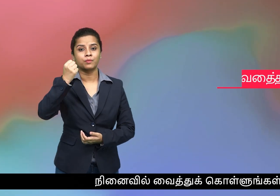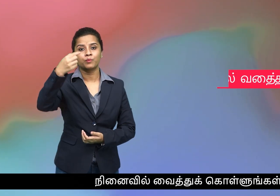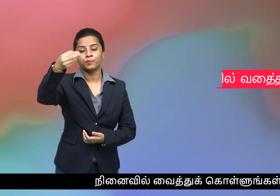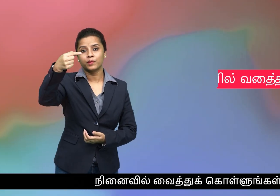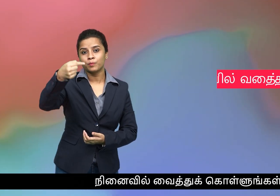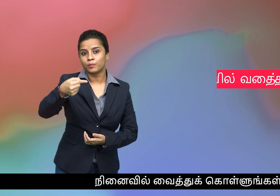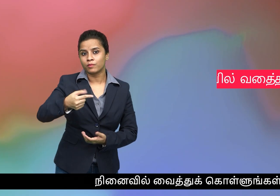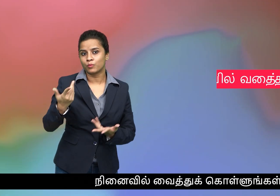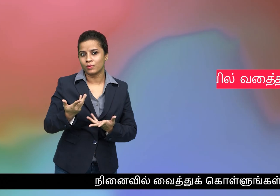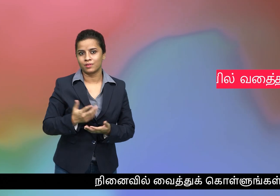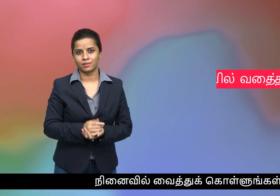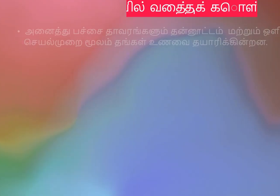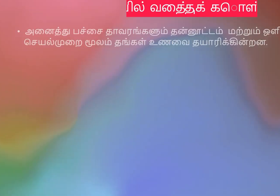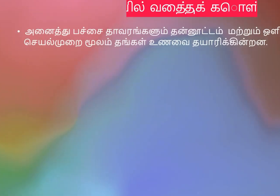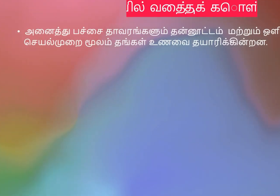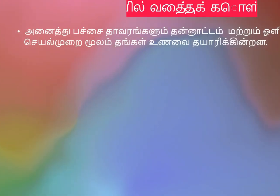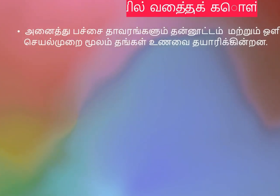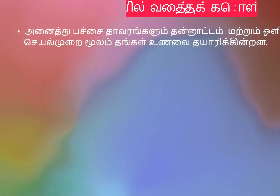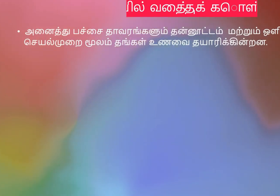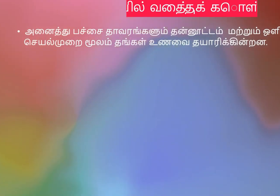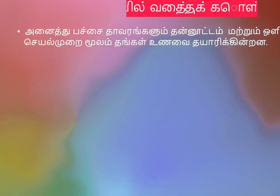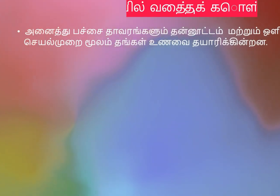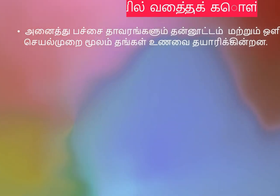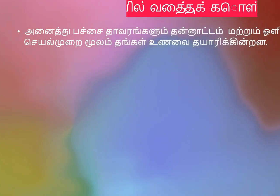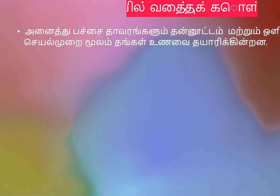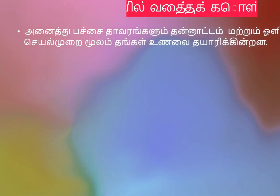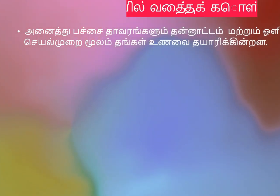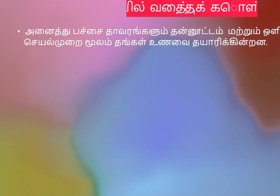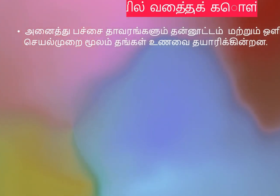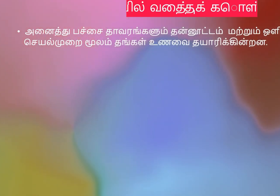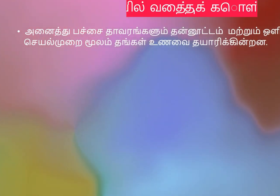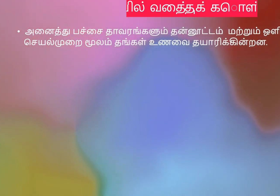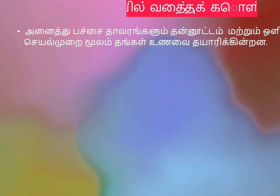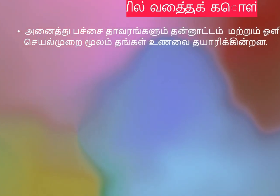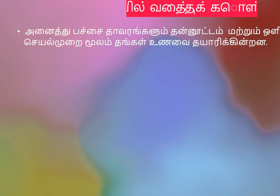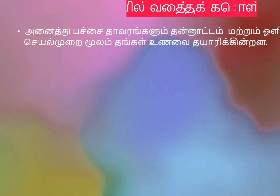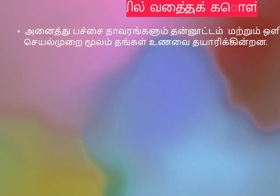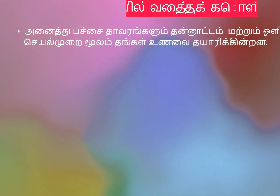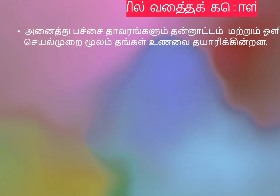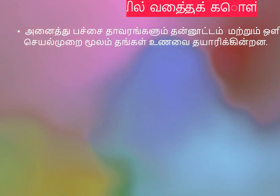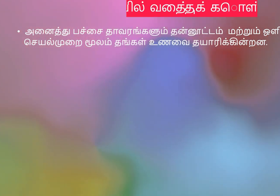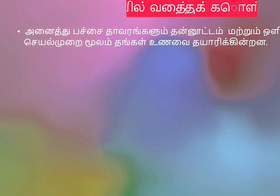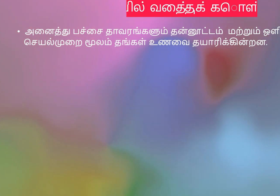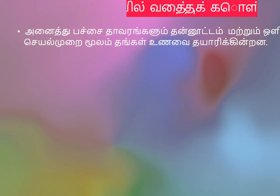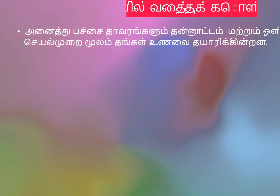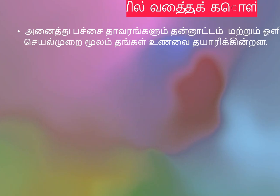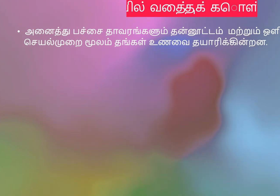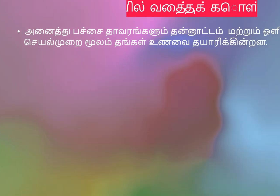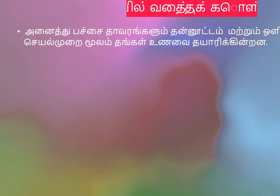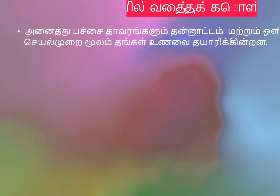நினைவில் வைத்துக் கொள்ளுங்கள், அனைத்து பச்சை தாவரங்களும் தன்னூட்டம் மற்றும் ஒளிச்சேர்க்கை எனப்படும் செயல்முறை